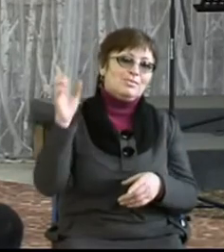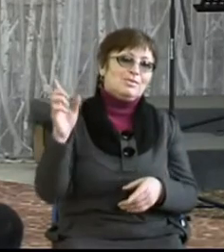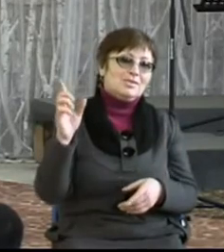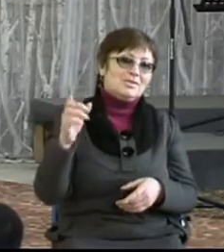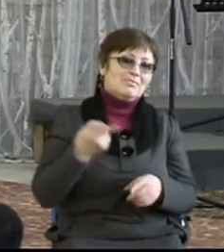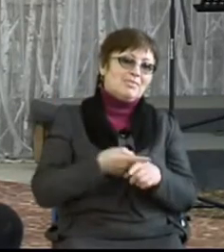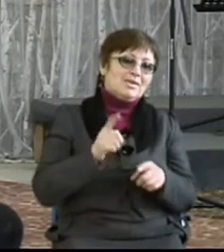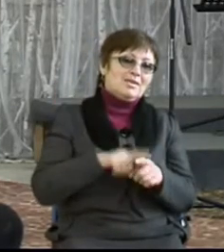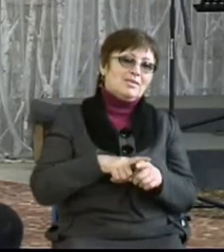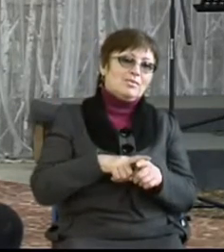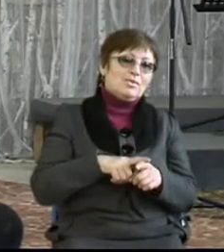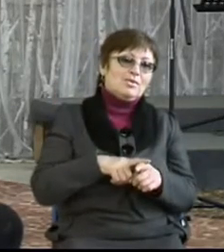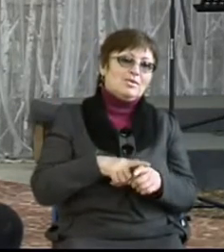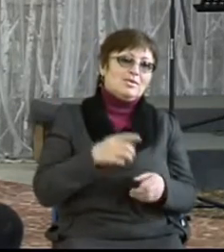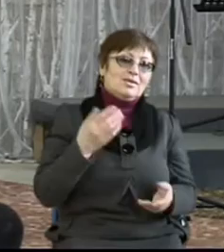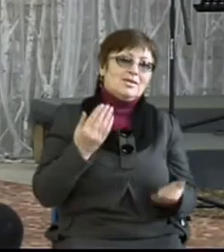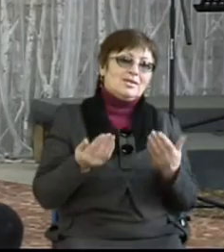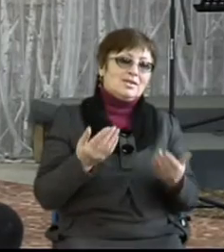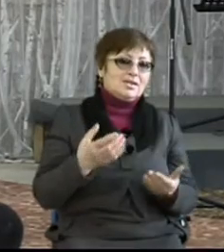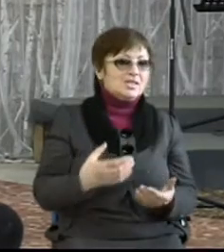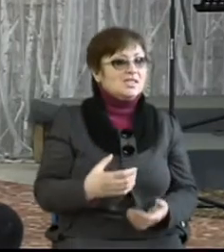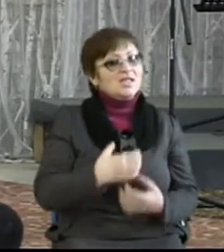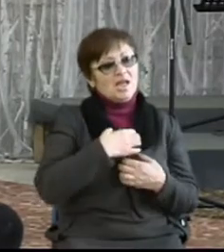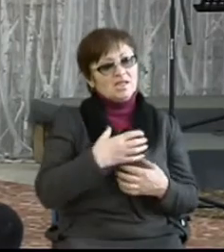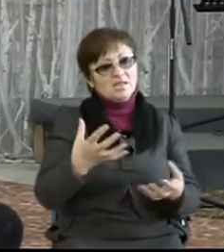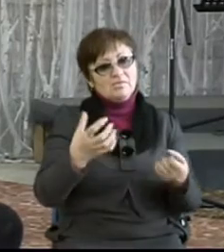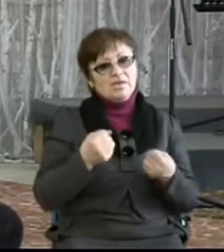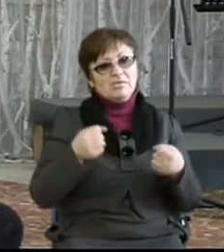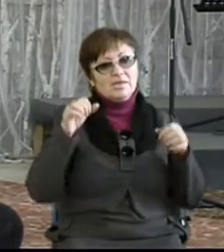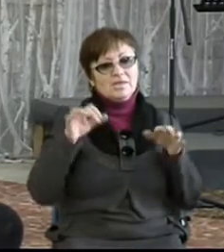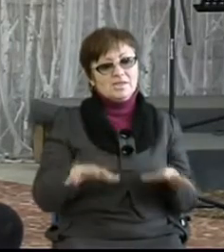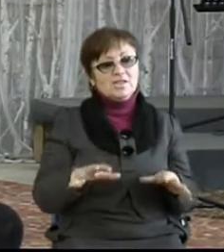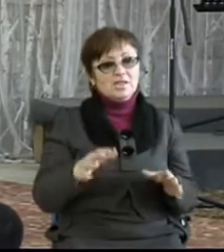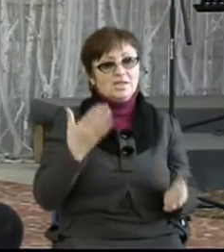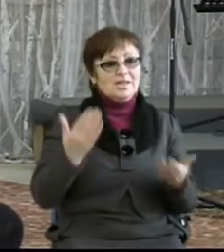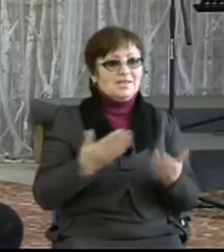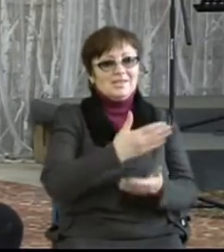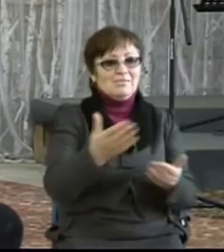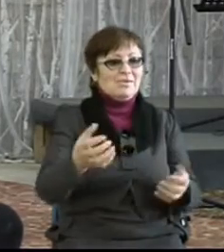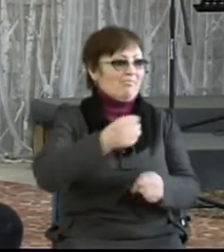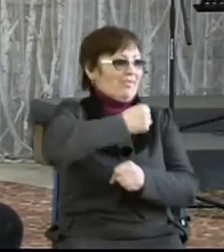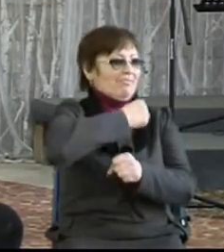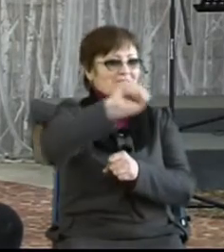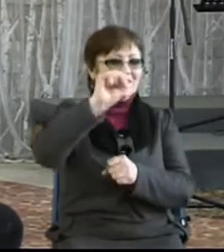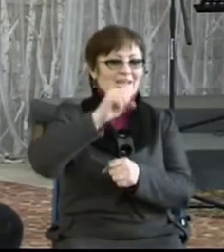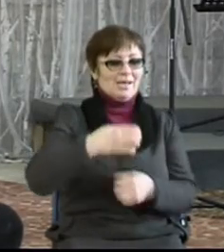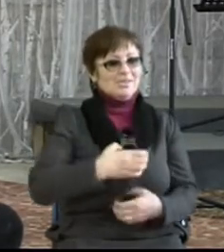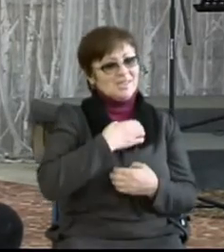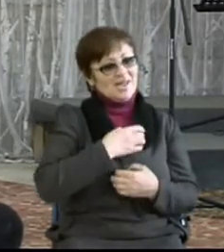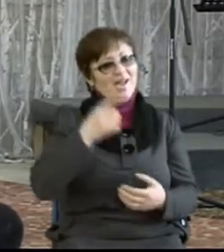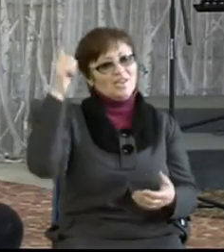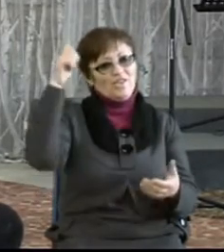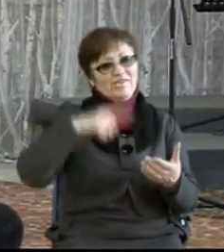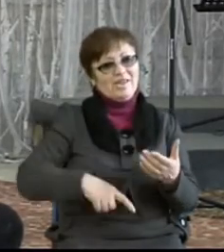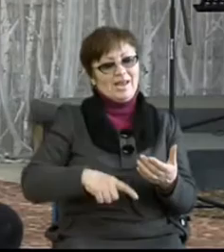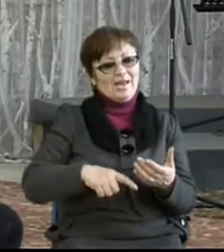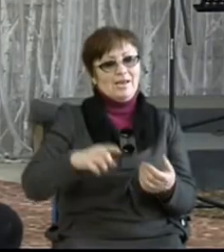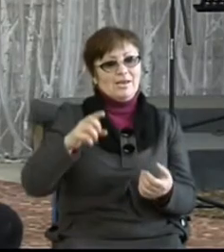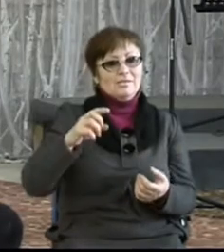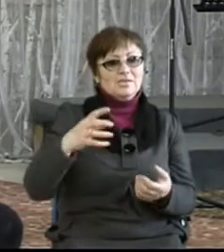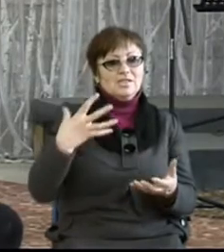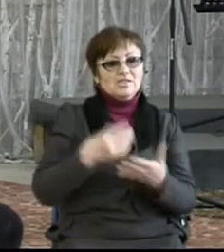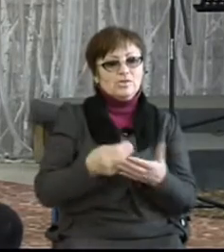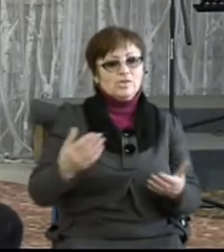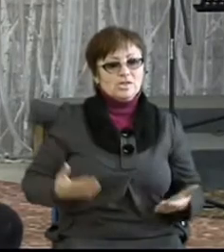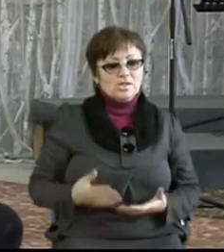И поэтому иногда, конечно, страшно принимать какие-то решения, но если мы преодолеваем этот страх, доверяемся, доверяем